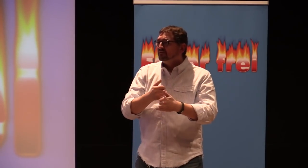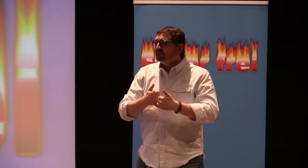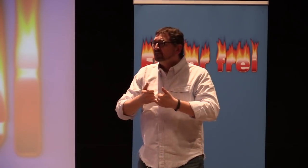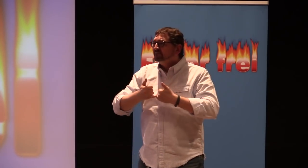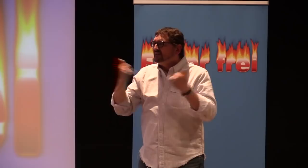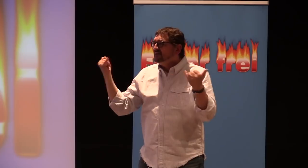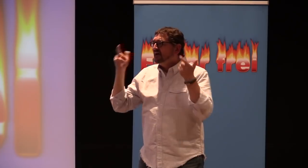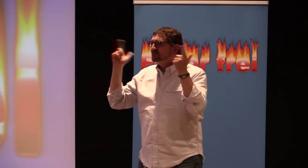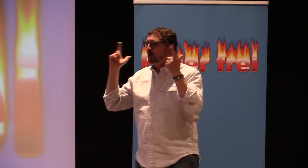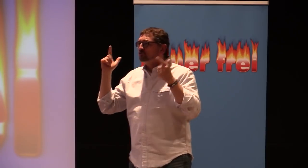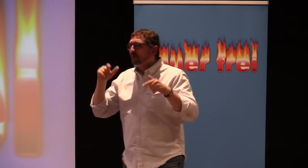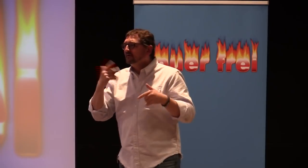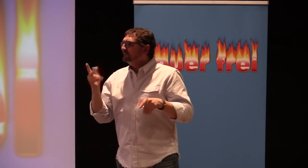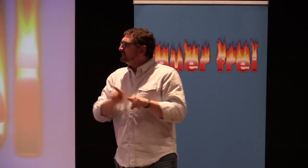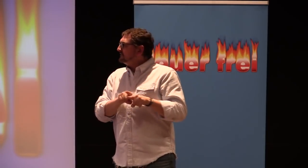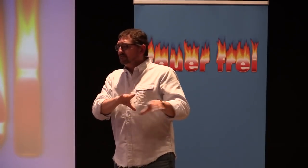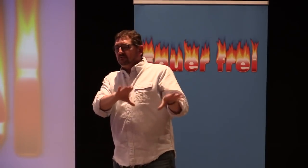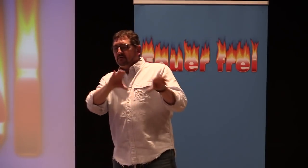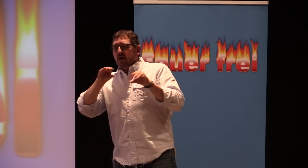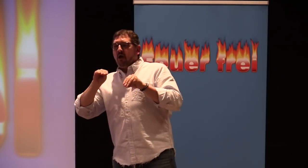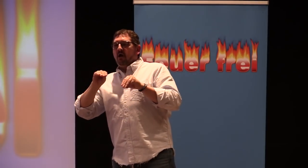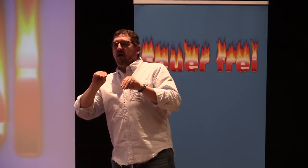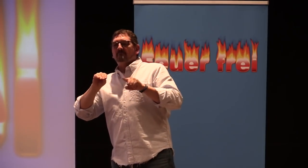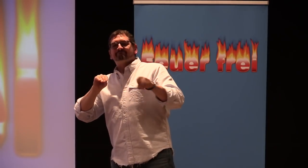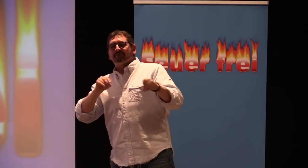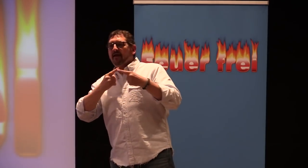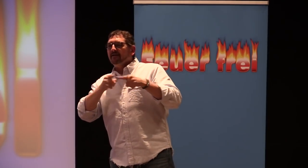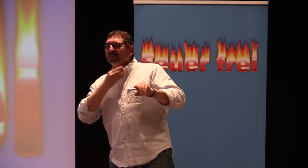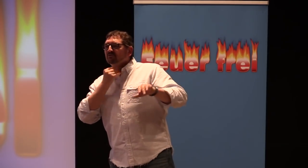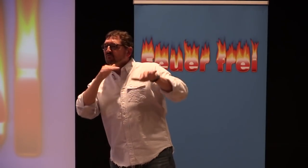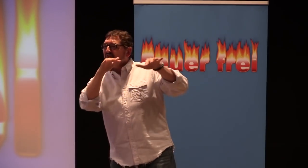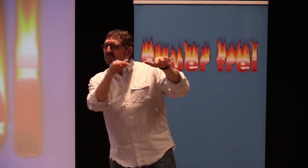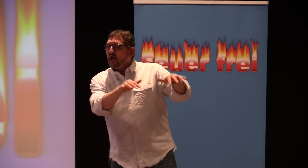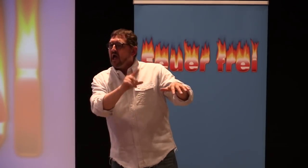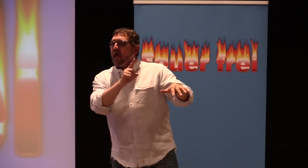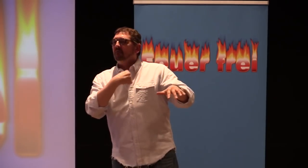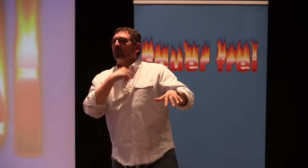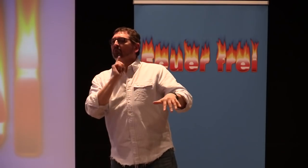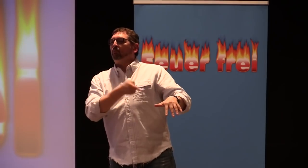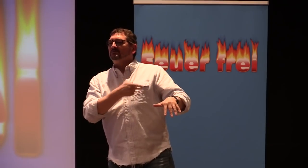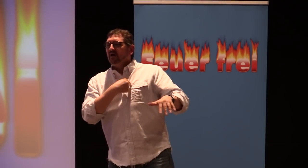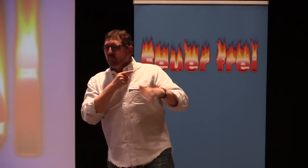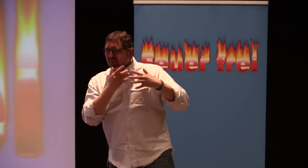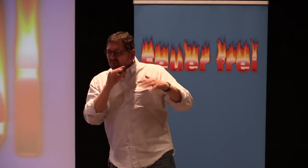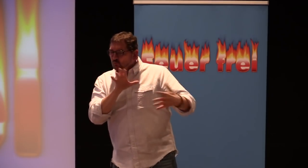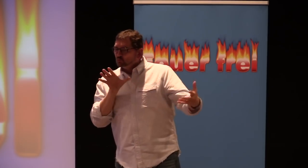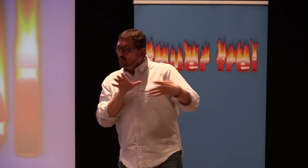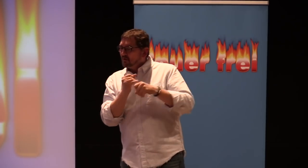nach außen hin ja, sehr groß ist und wo man sich dann auf die Schulter klopfen kann. Heutzutage ist es einfach